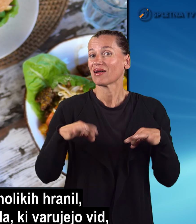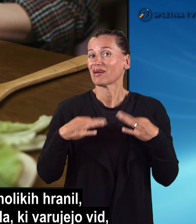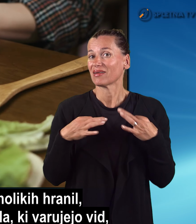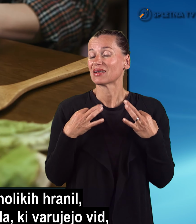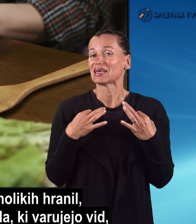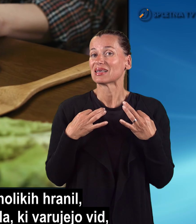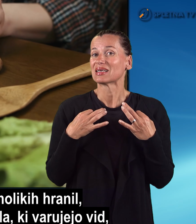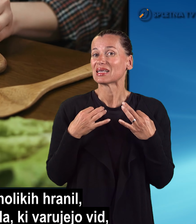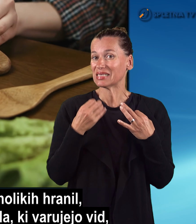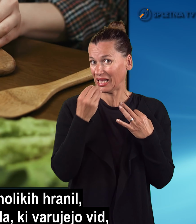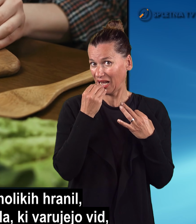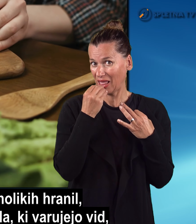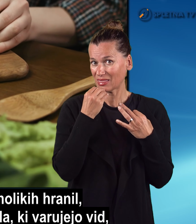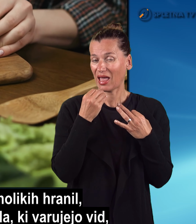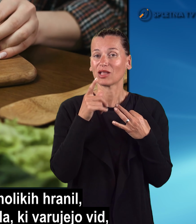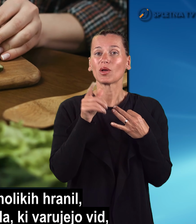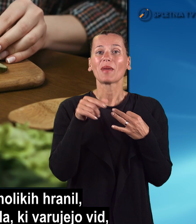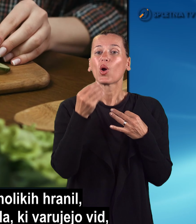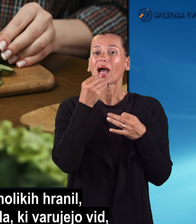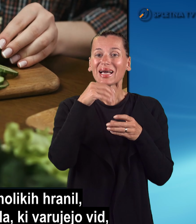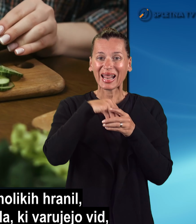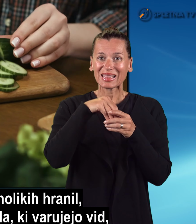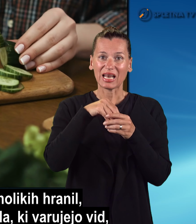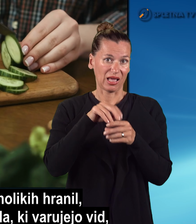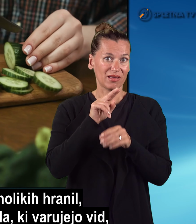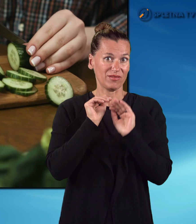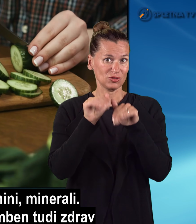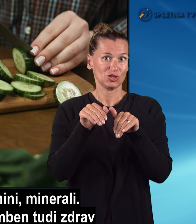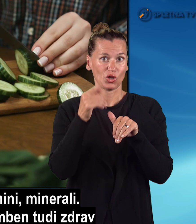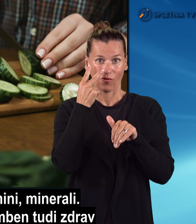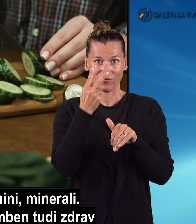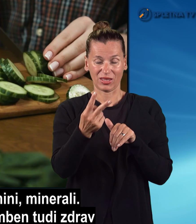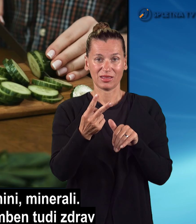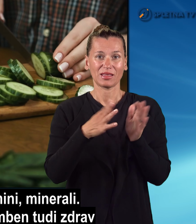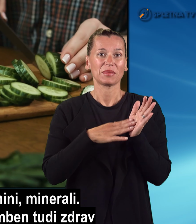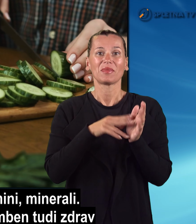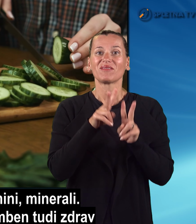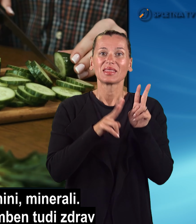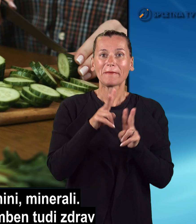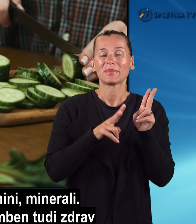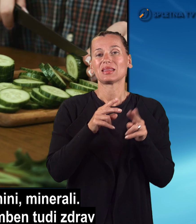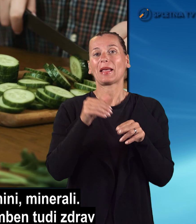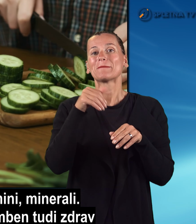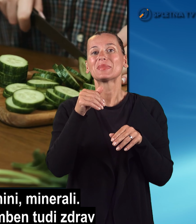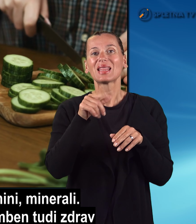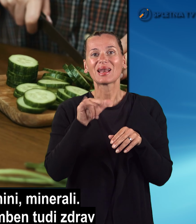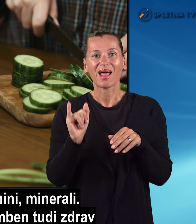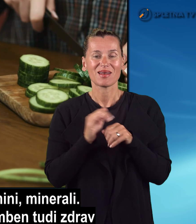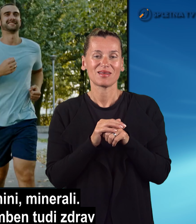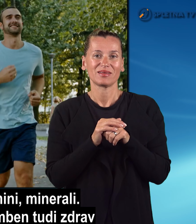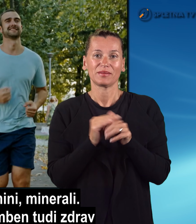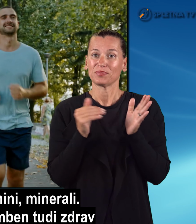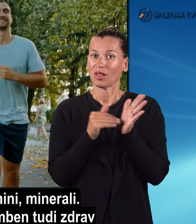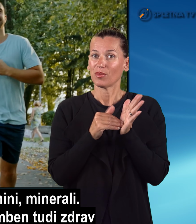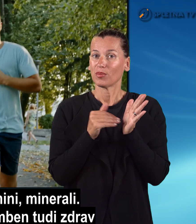tudi v bistvu hranila, ki varujejo vid, to se pravi vitamini, minerali. Potem